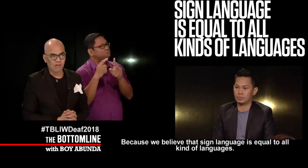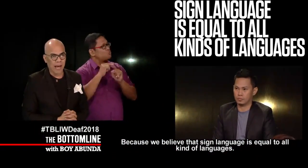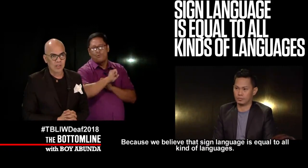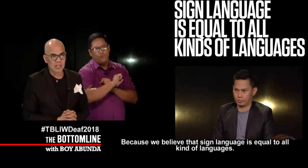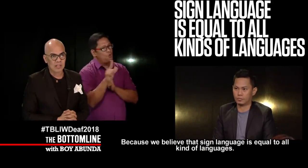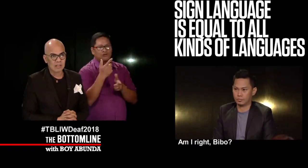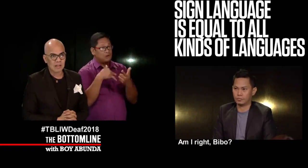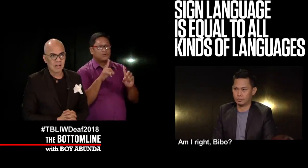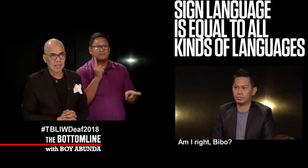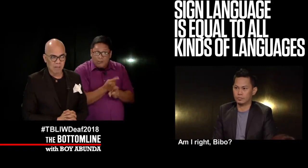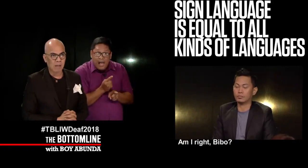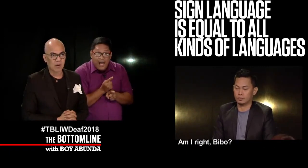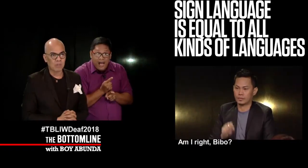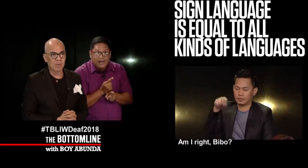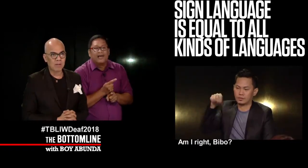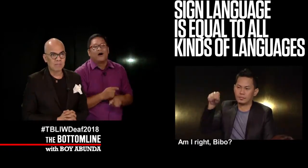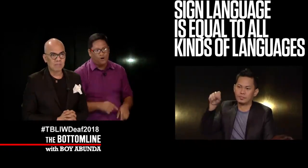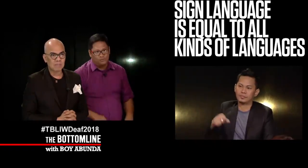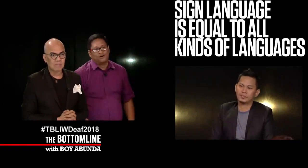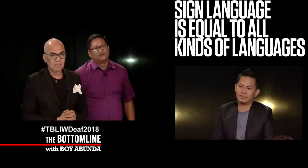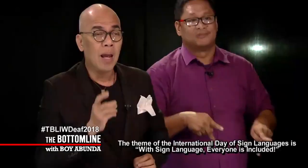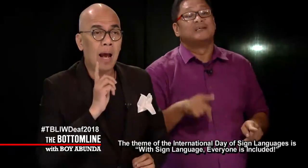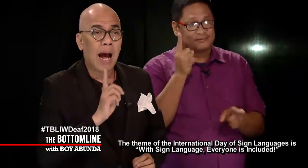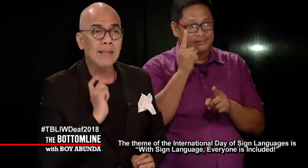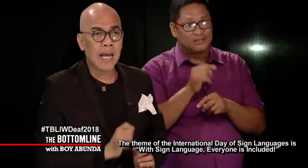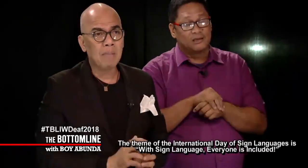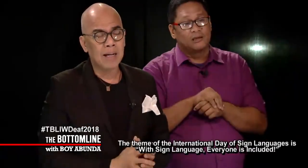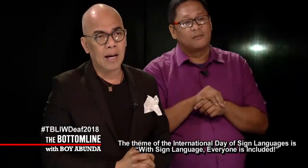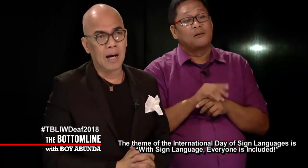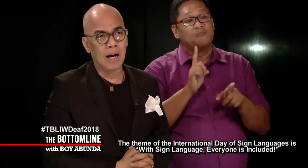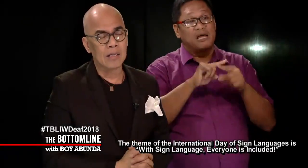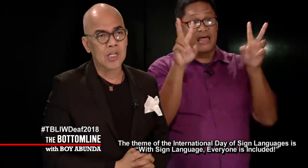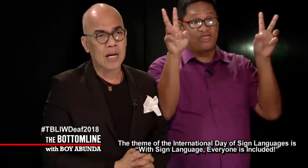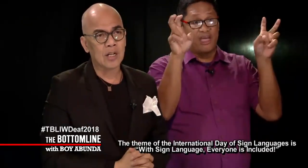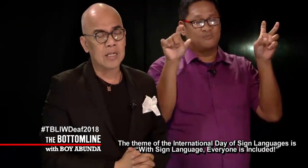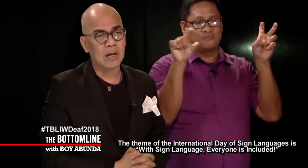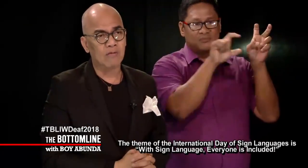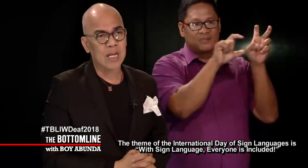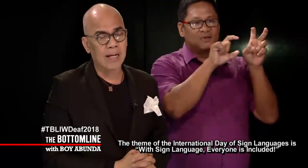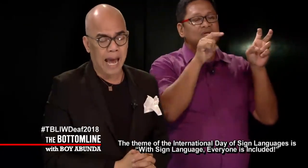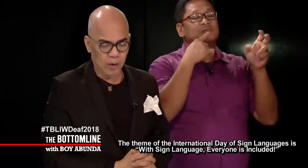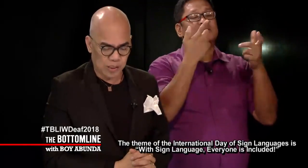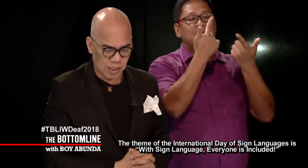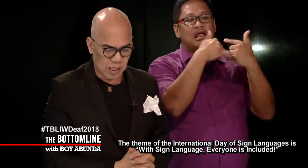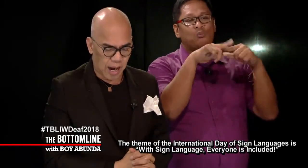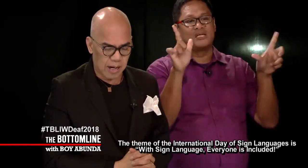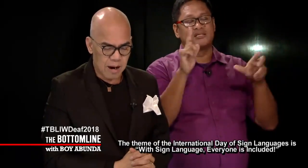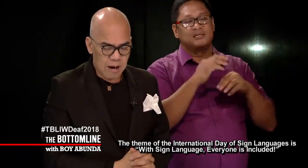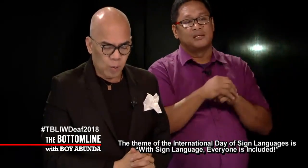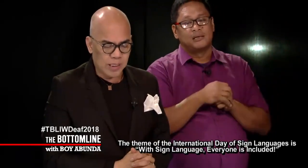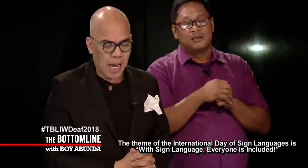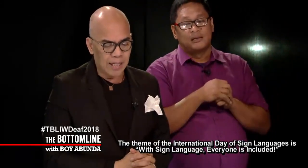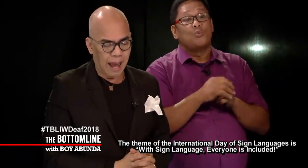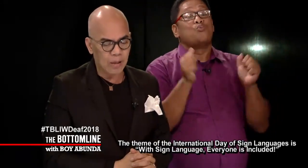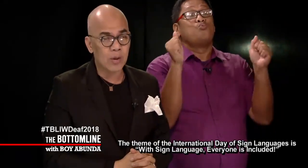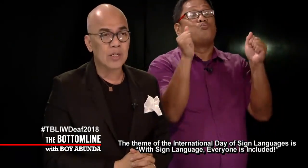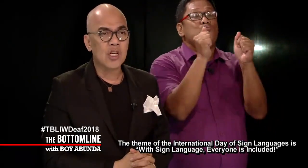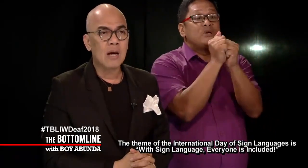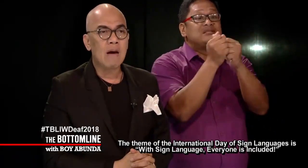kind of languages. Tama ba ako, Bibo? Opo. Ang tema ng International Day of Sign Languages ay, with